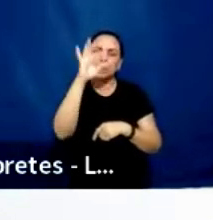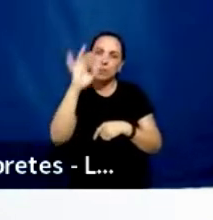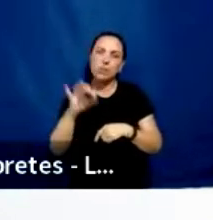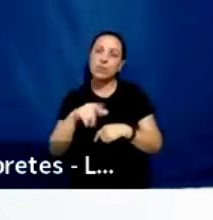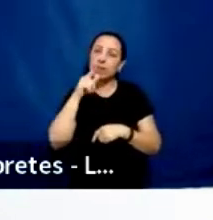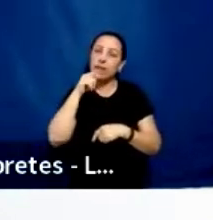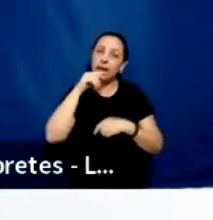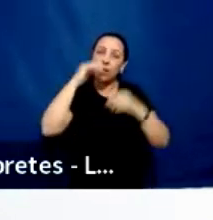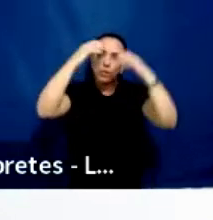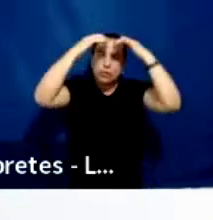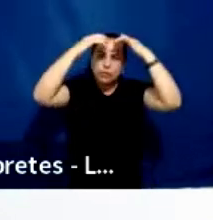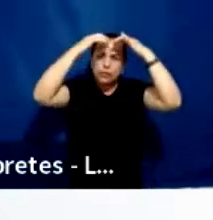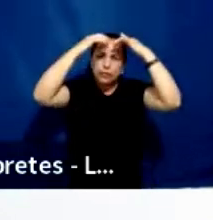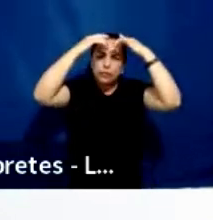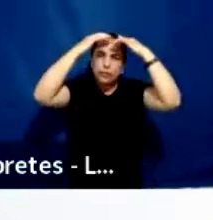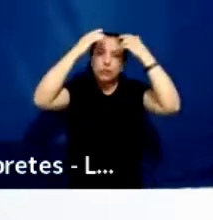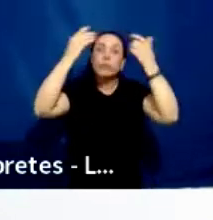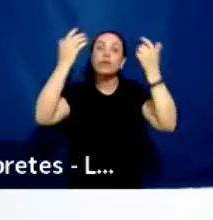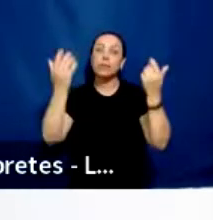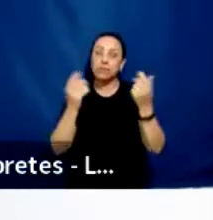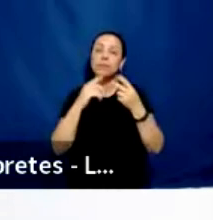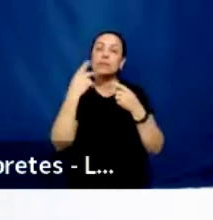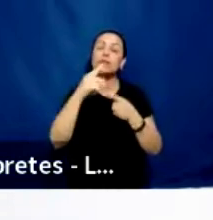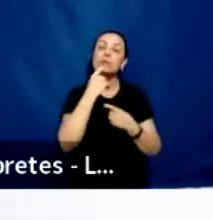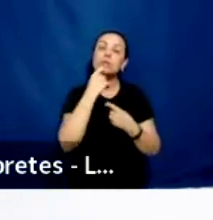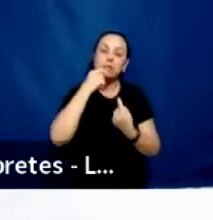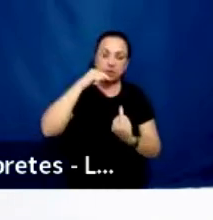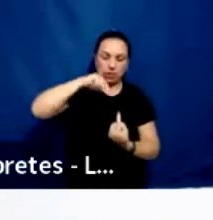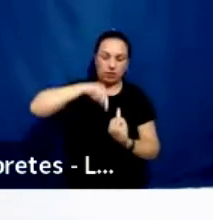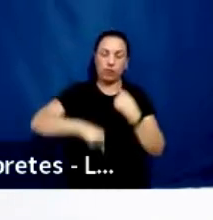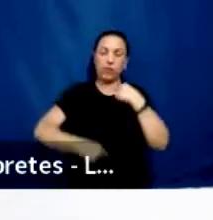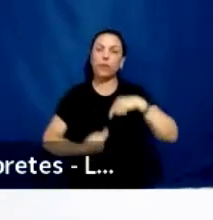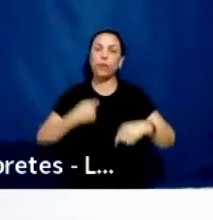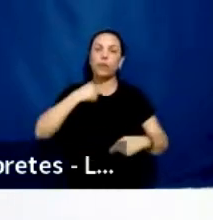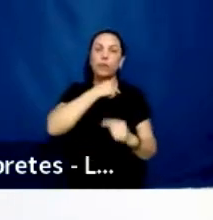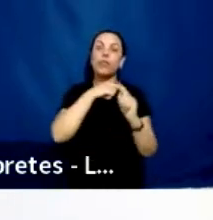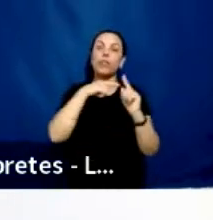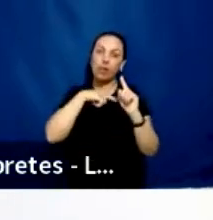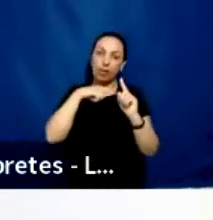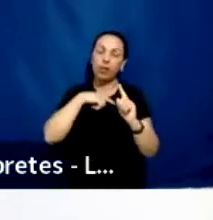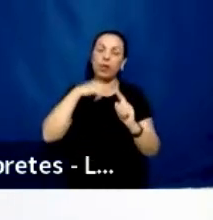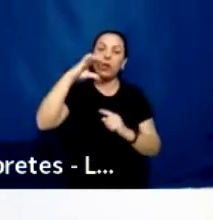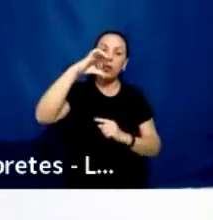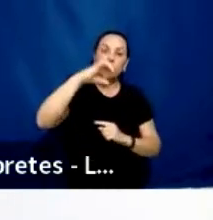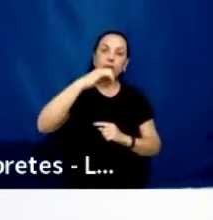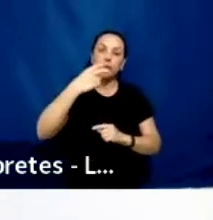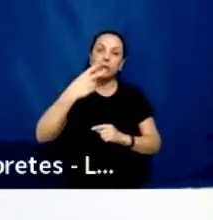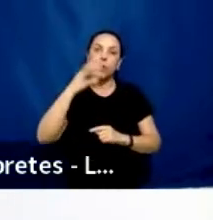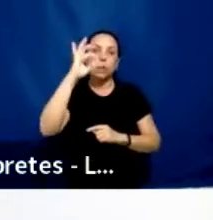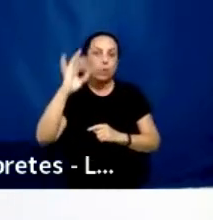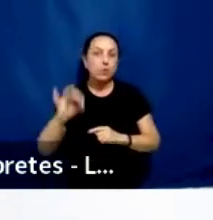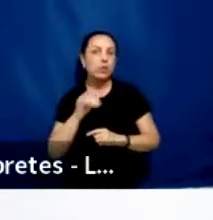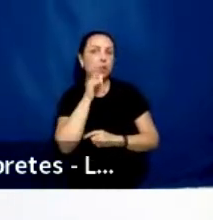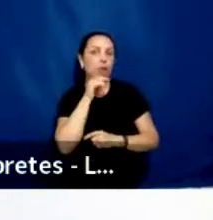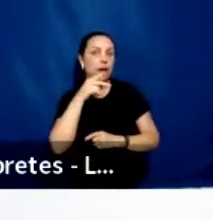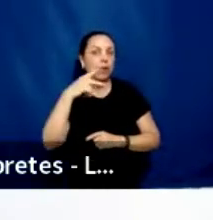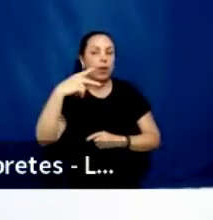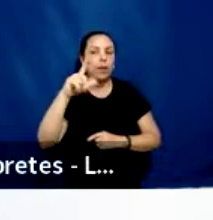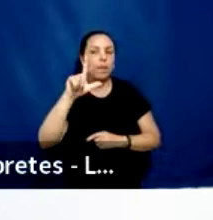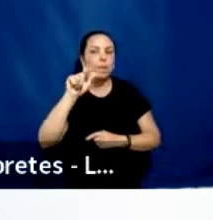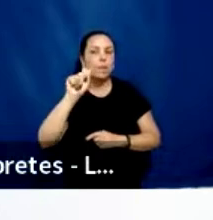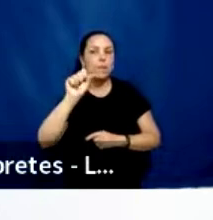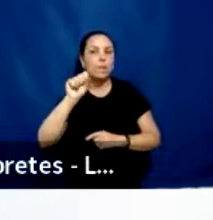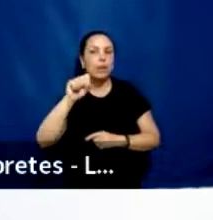água, o nosso plasma de 92% de água, o plasma sanguíneo, e o plasma, o sangue, é